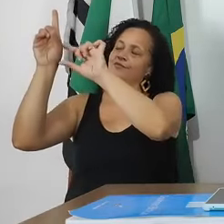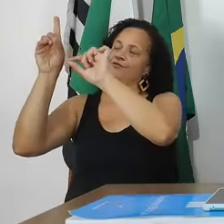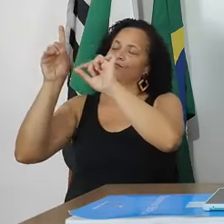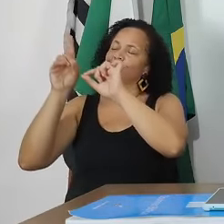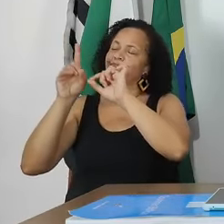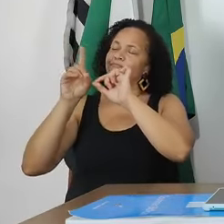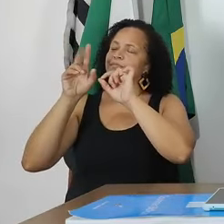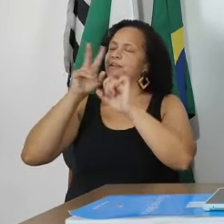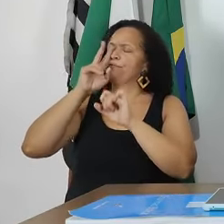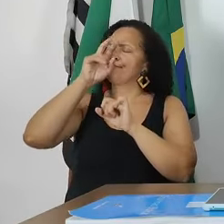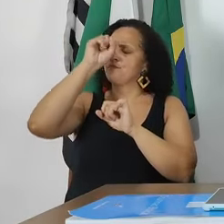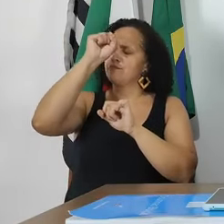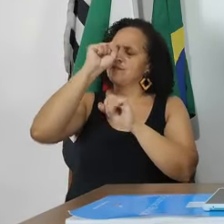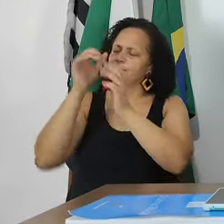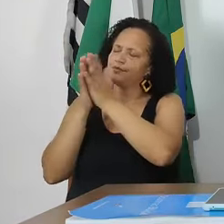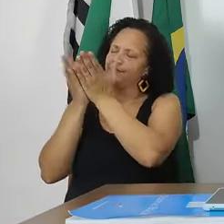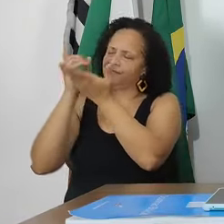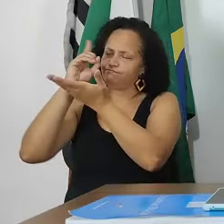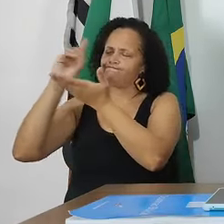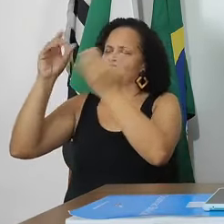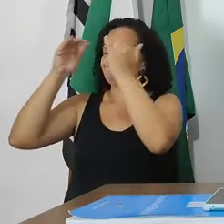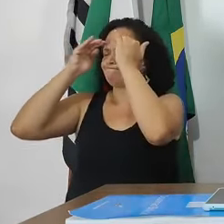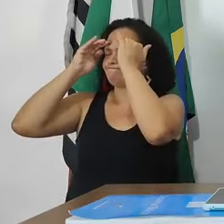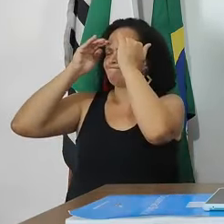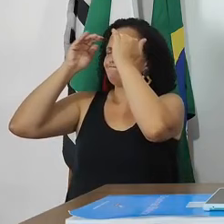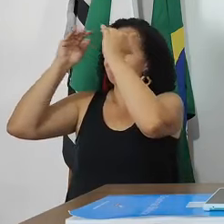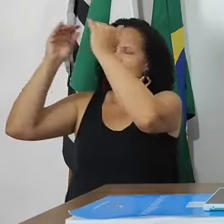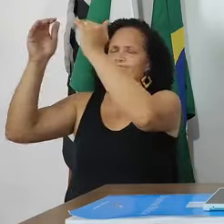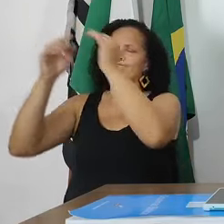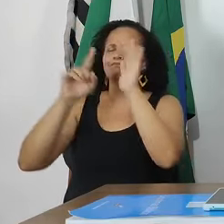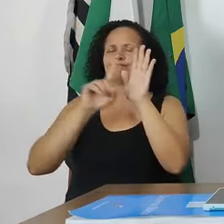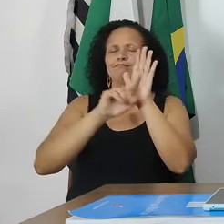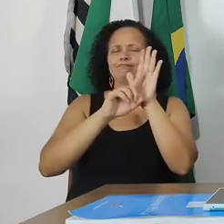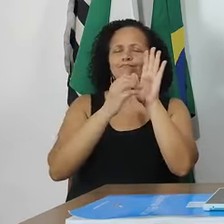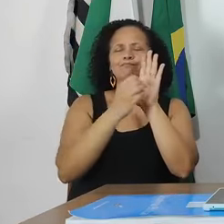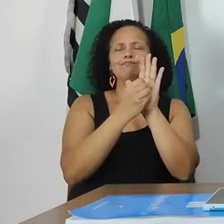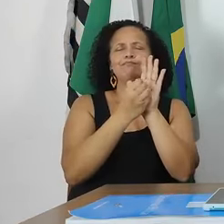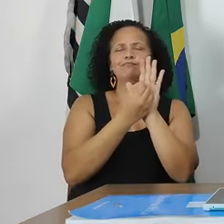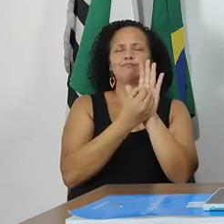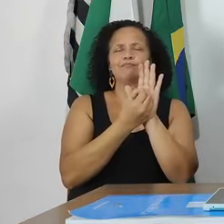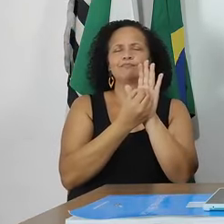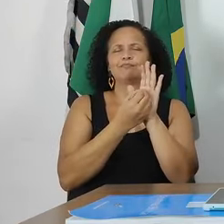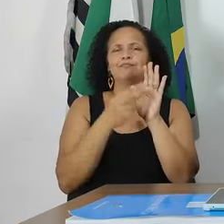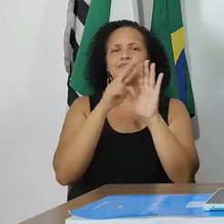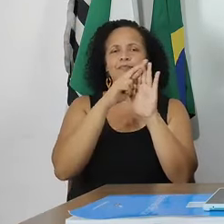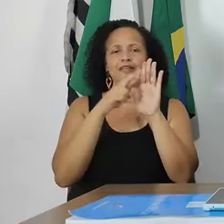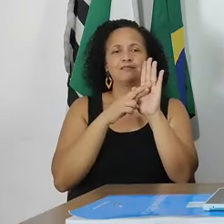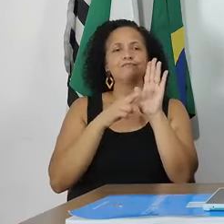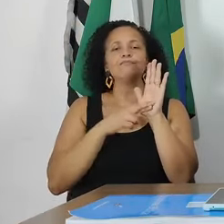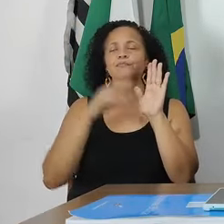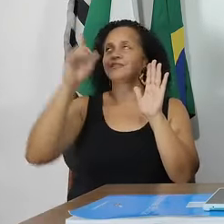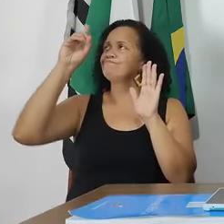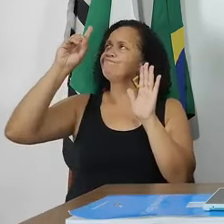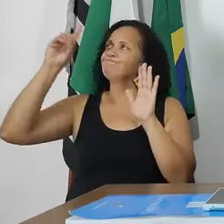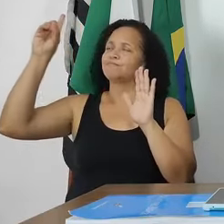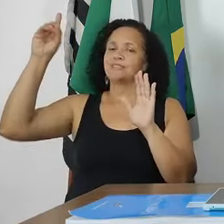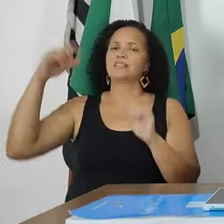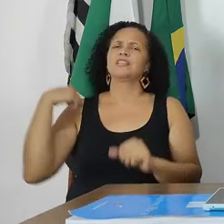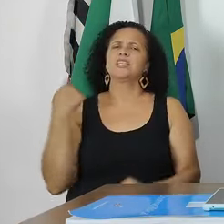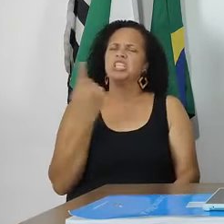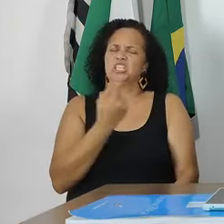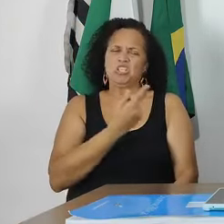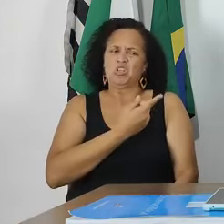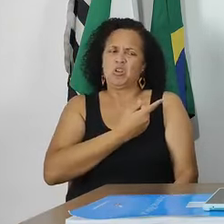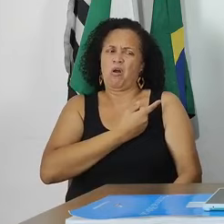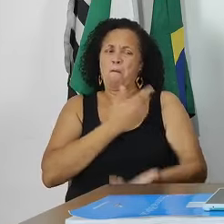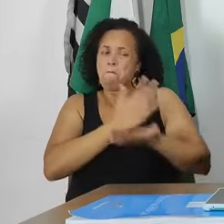de obedecer os Teus mandamentos, Pai. E que a gente venha reter, Pai, as má notícias, Senhor. Que a